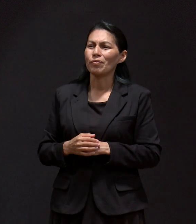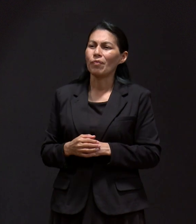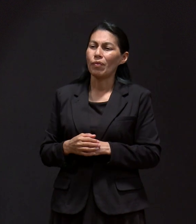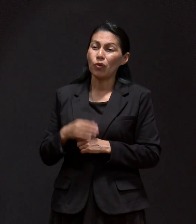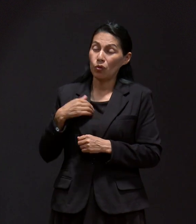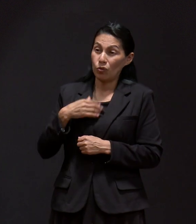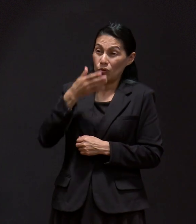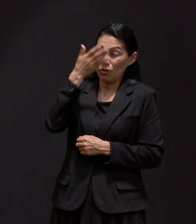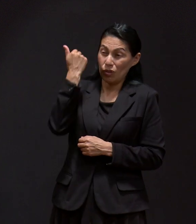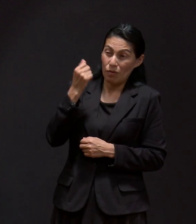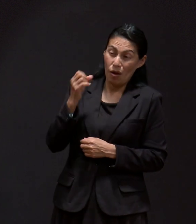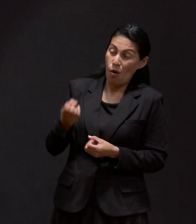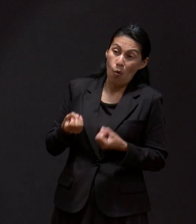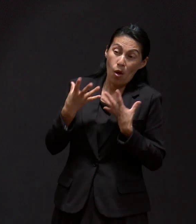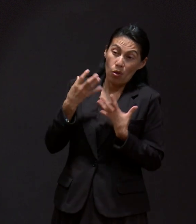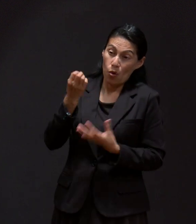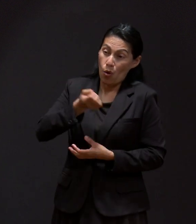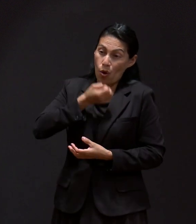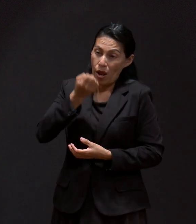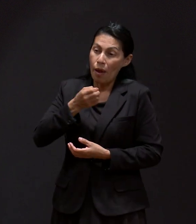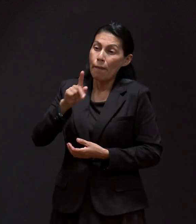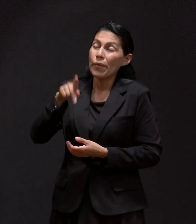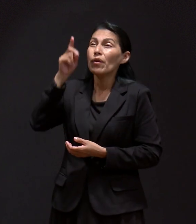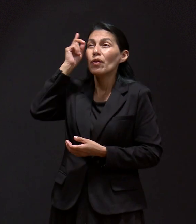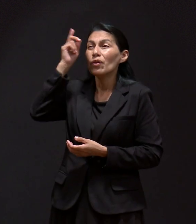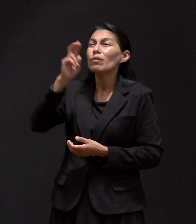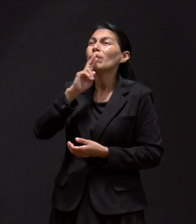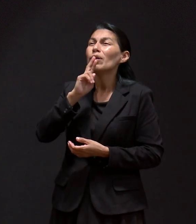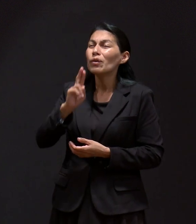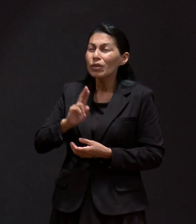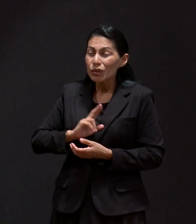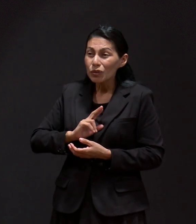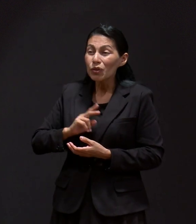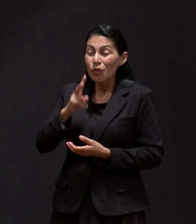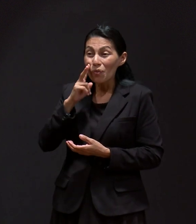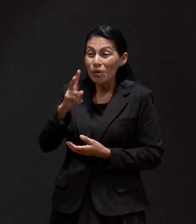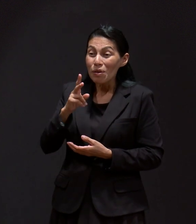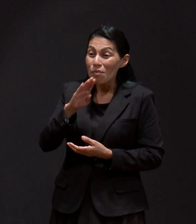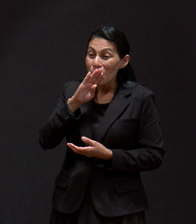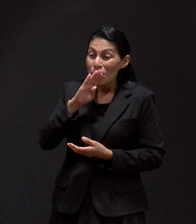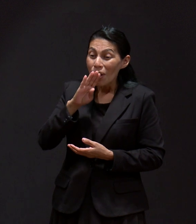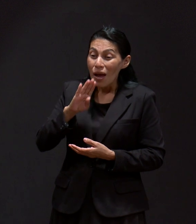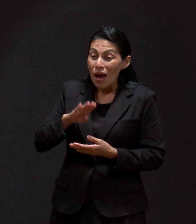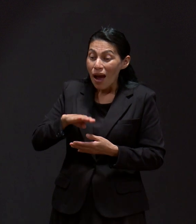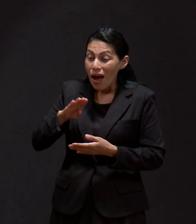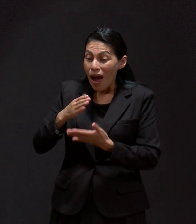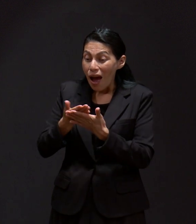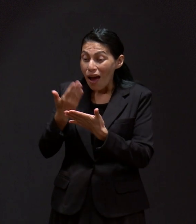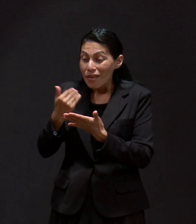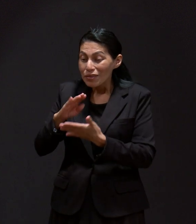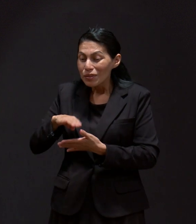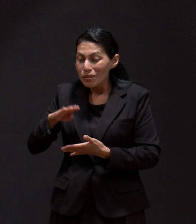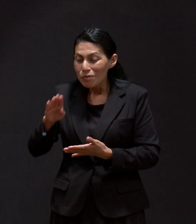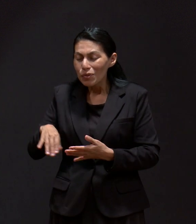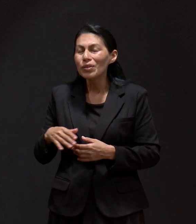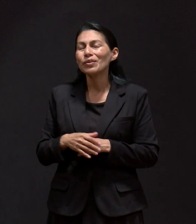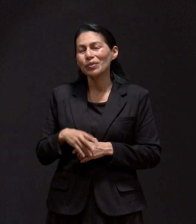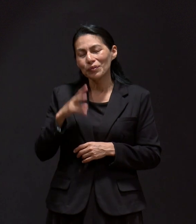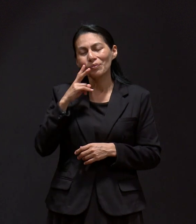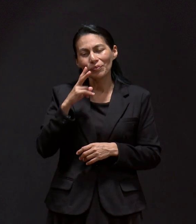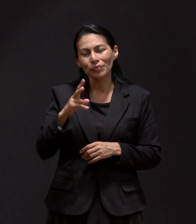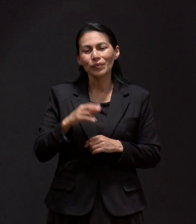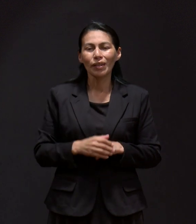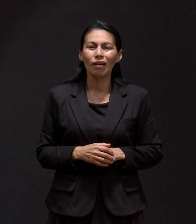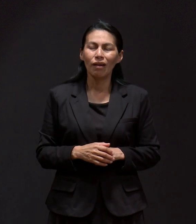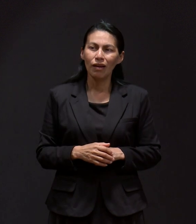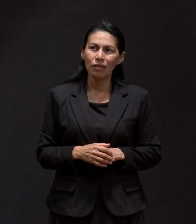contestada yo no sabía cuántos años iba a orar por eso pero dios me dios me contestó también gloria a dios yo